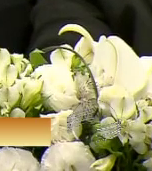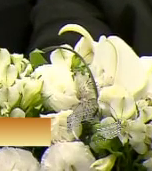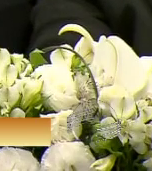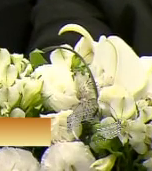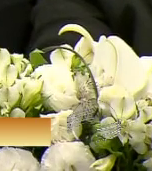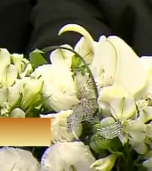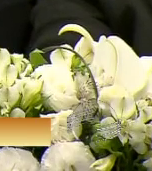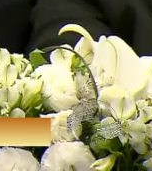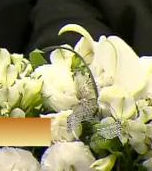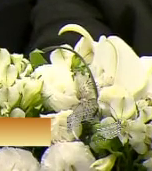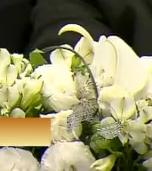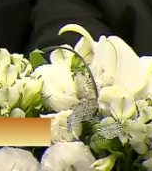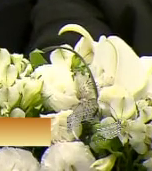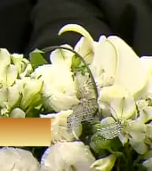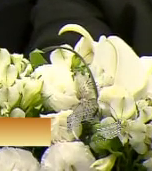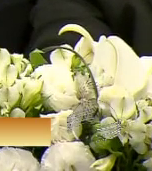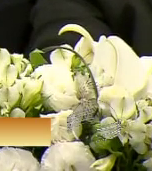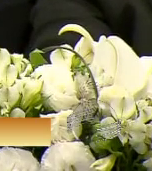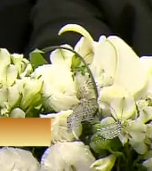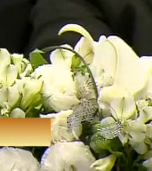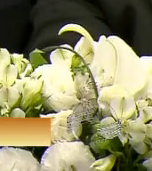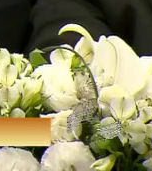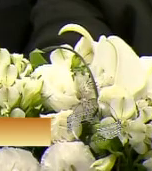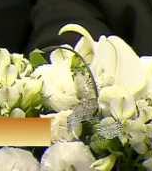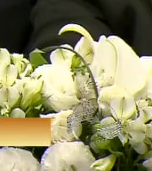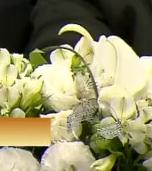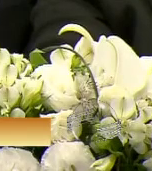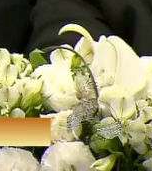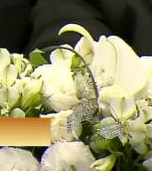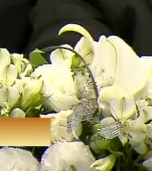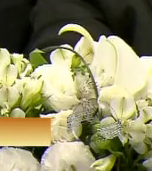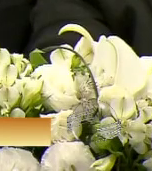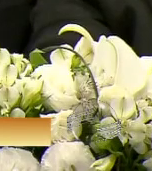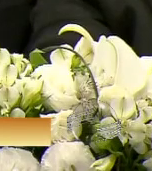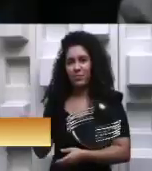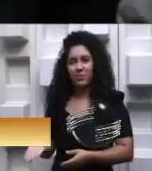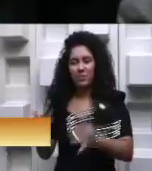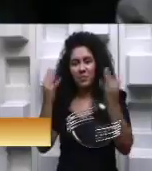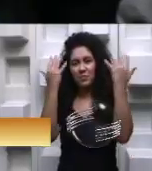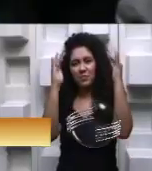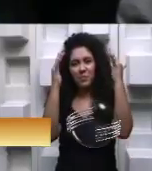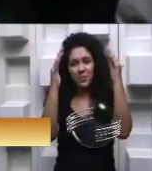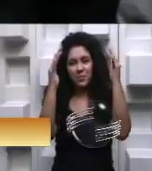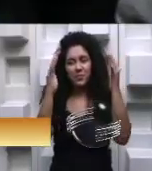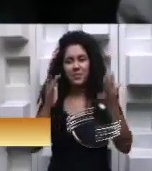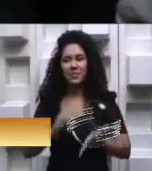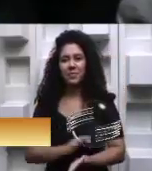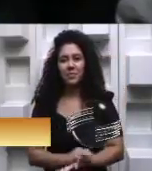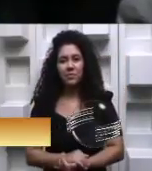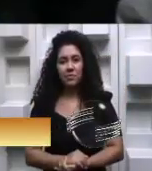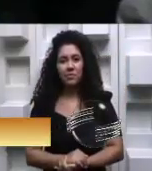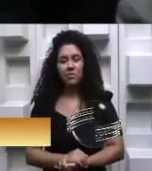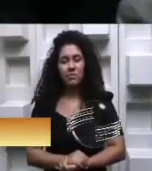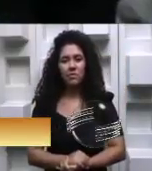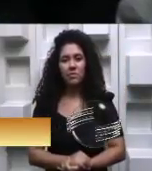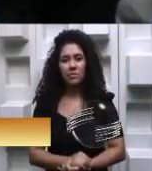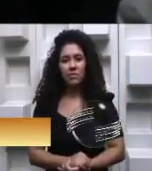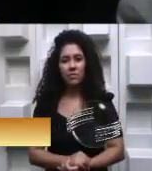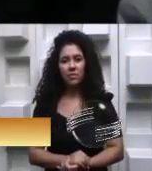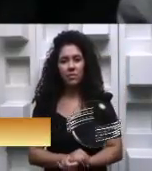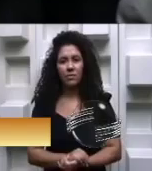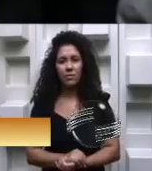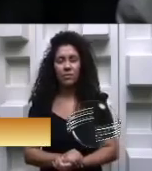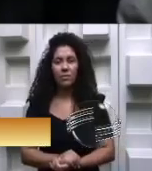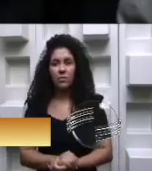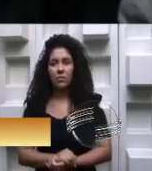Ministério da Saúde em uma agenda conservadora e negacionista da ciência. Camilo Santana, ministro da Educação, disse